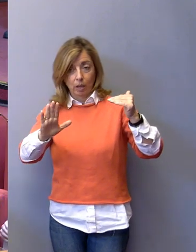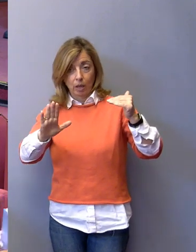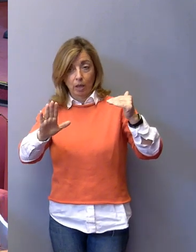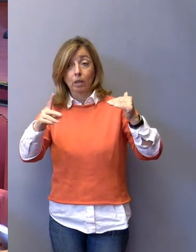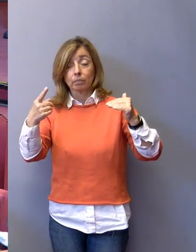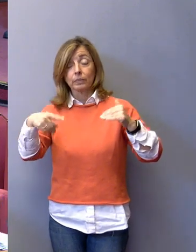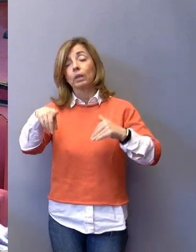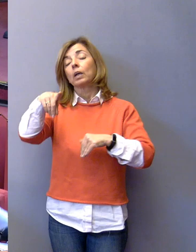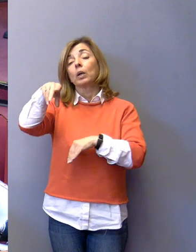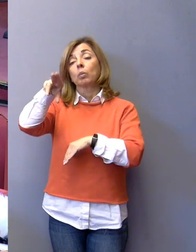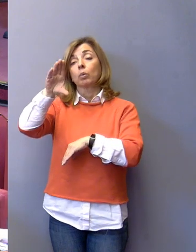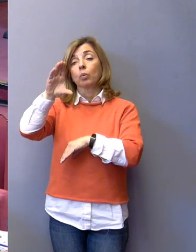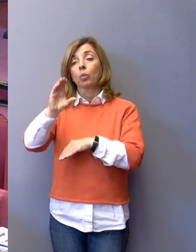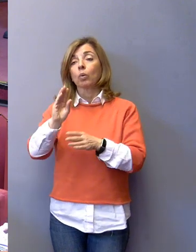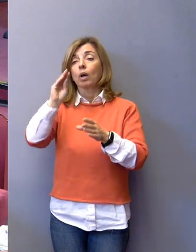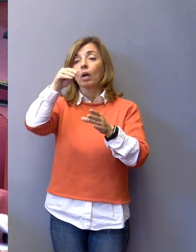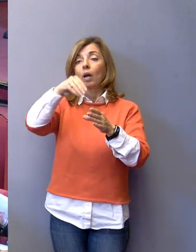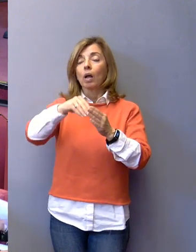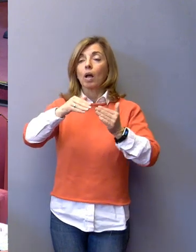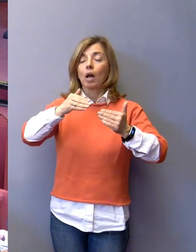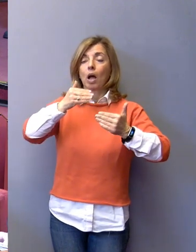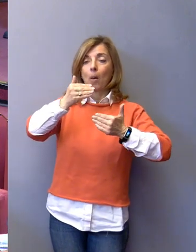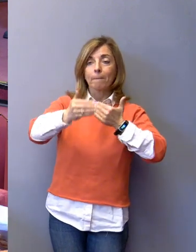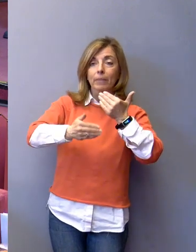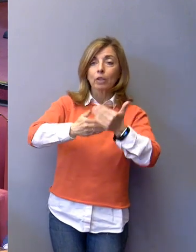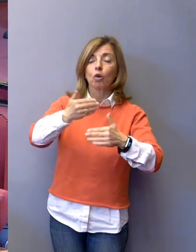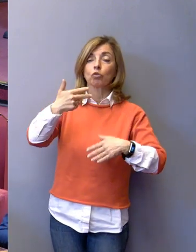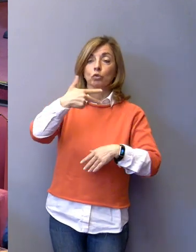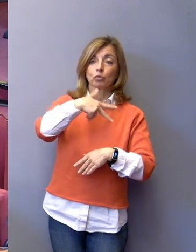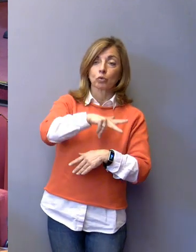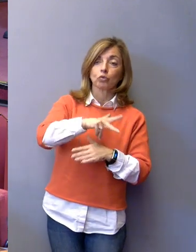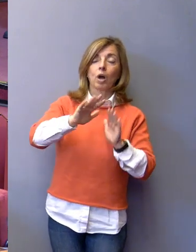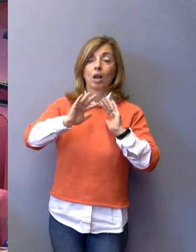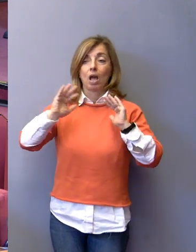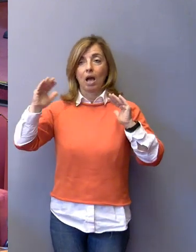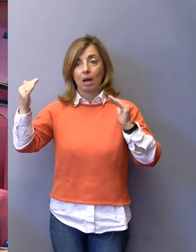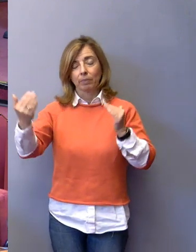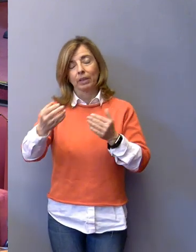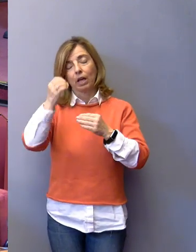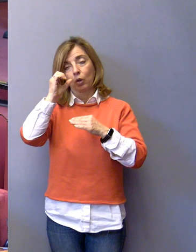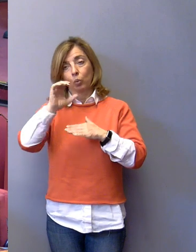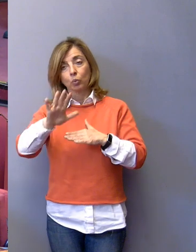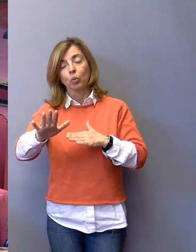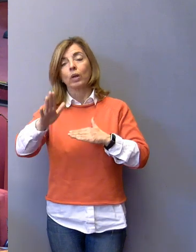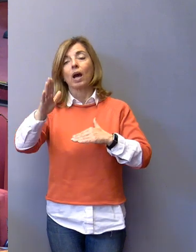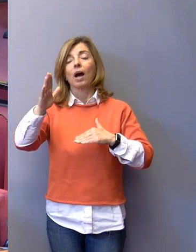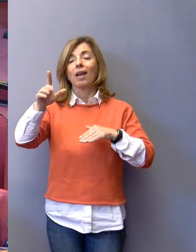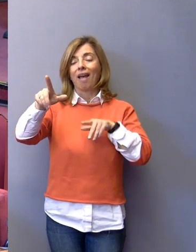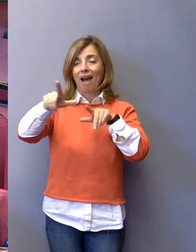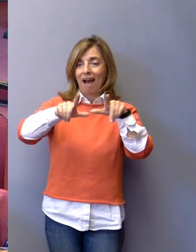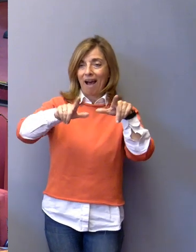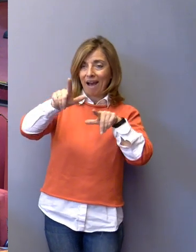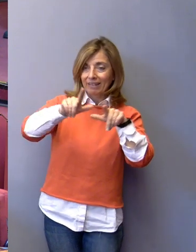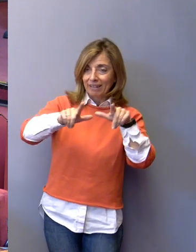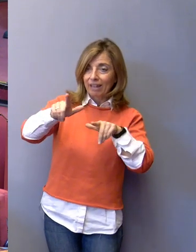fa parte di un percorso sociale culturale ambientale architettonico ingegneristico dove mettono insieme tutti